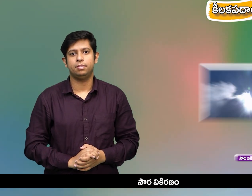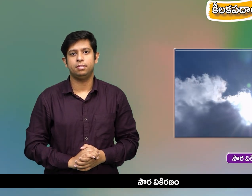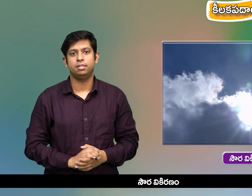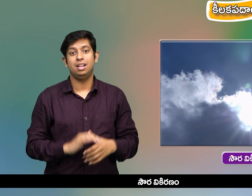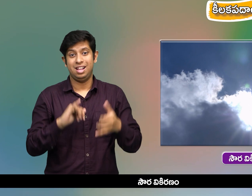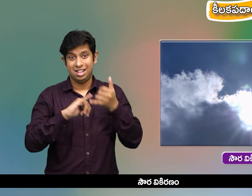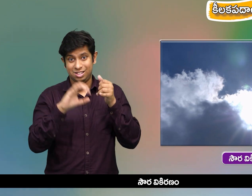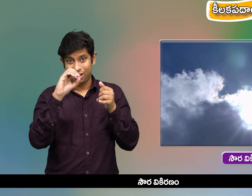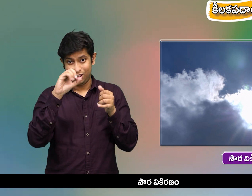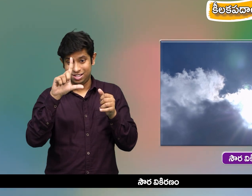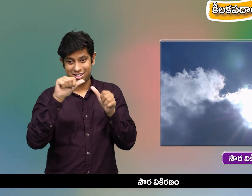సౌర వికిరణం.